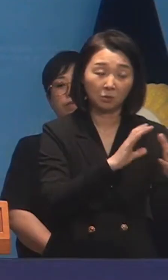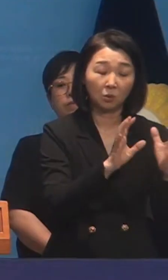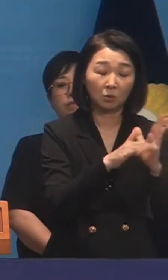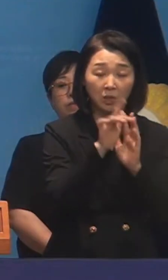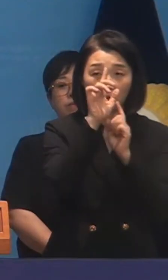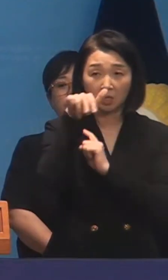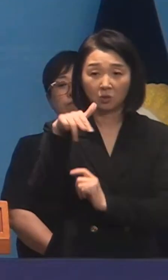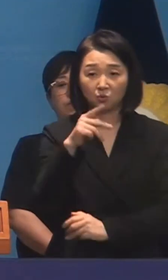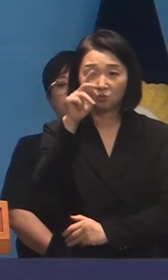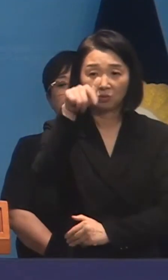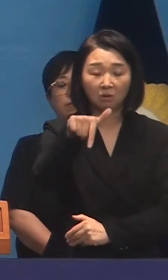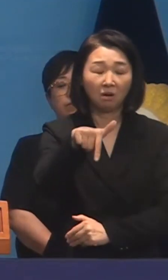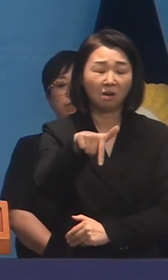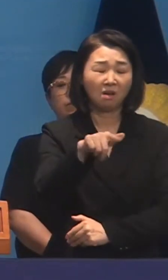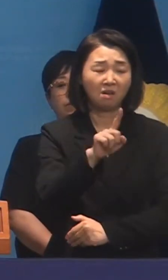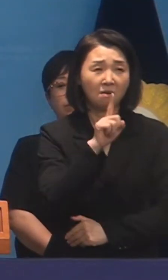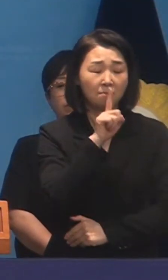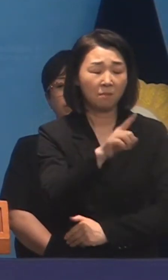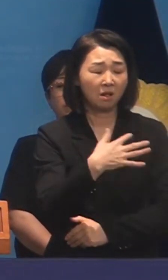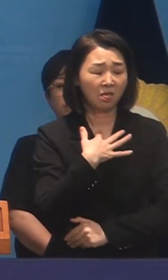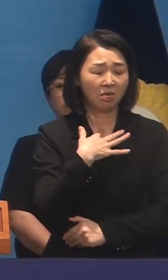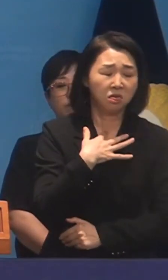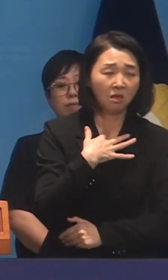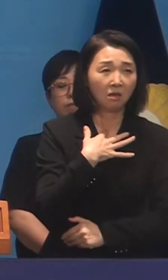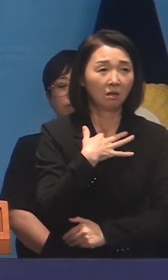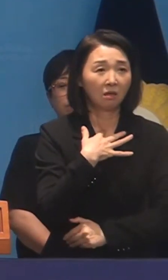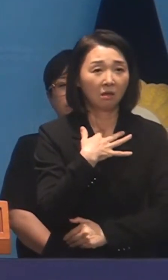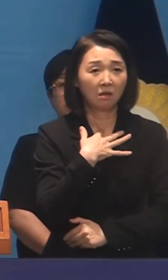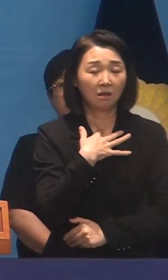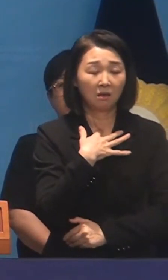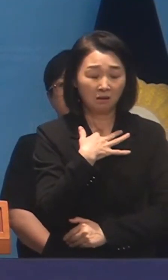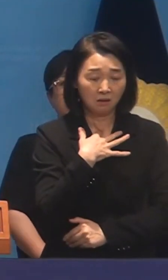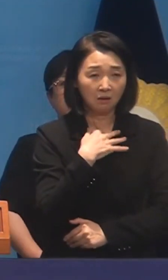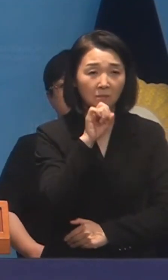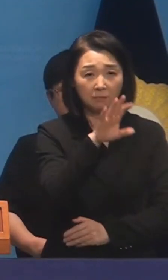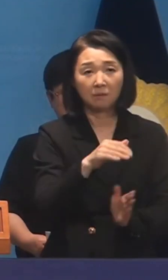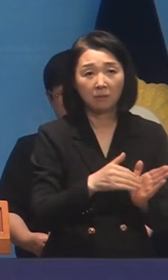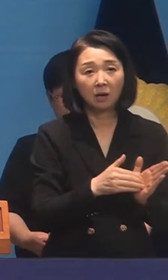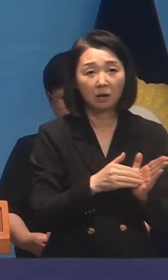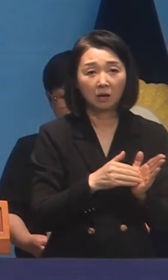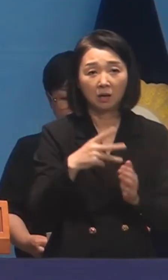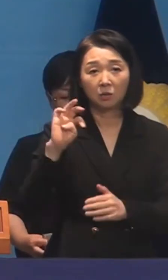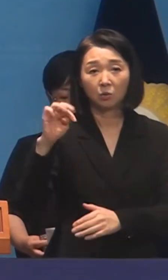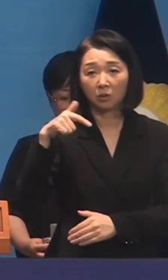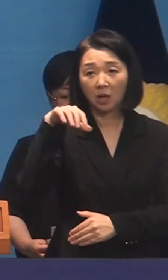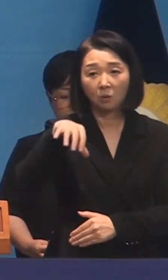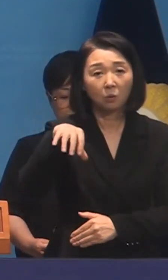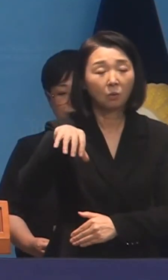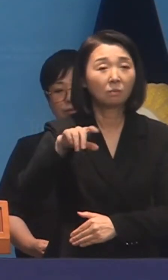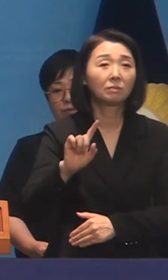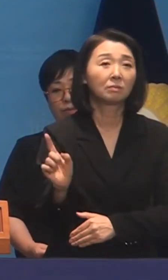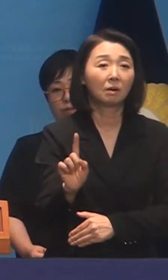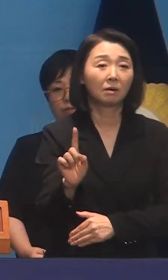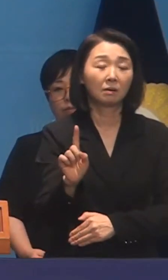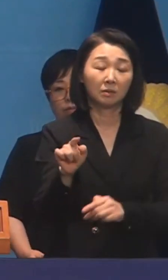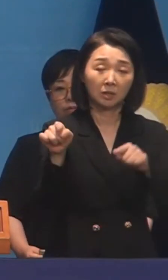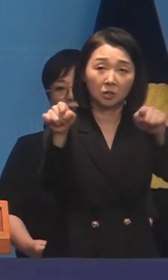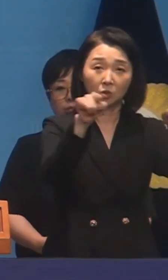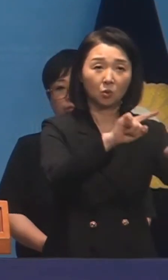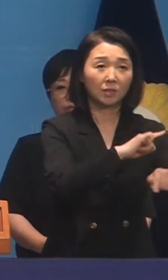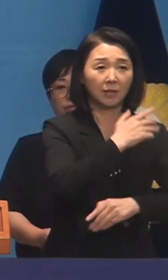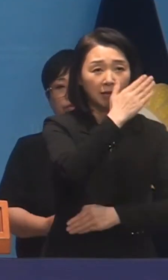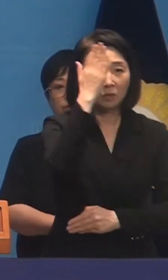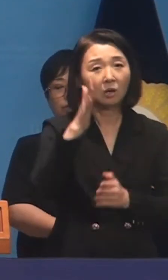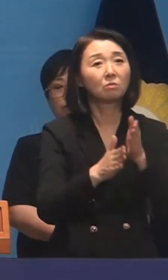후보는 굉장히 부적절한, 담을 수 없는 혐오 발언을 쏟아냈습니다. 동탄은 기본적으로 전국에서 가장